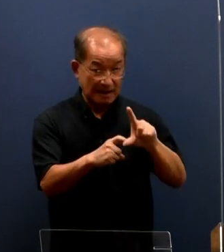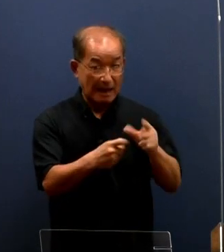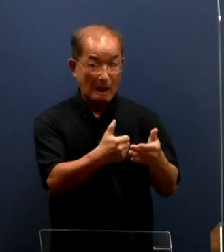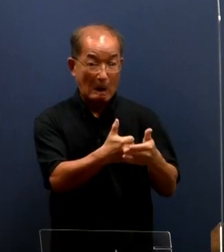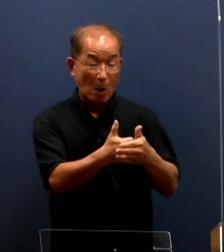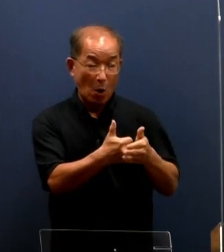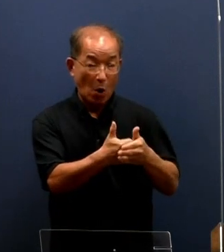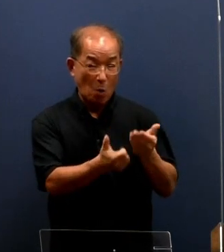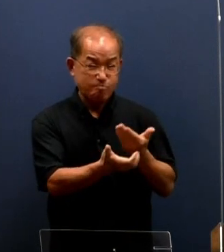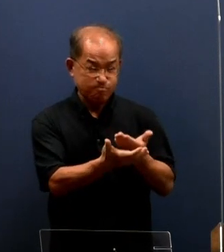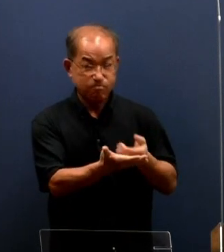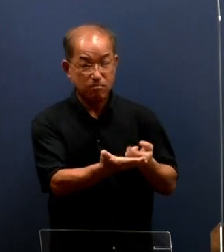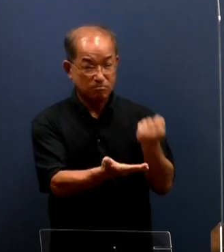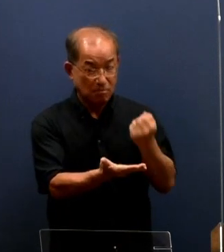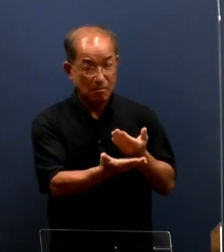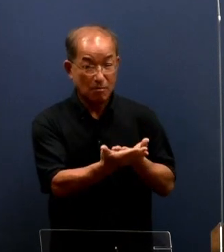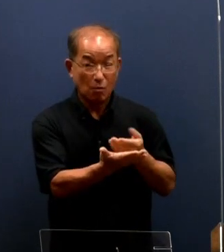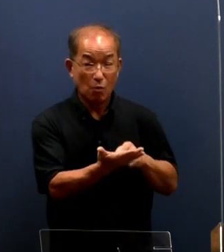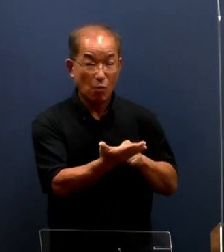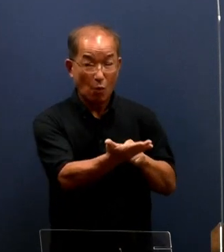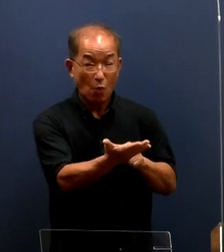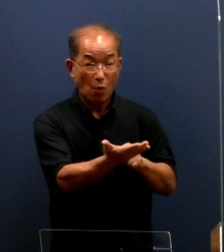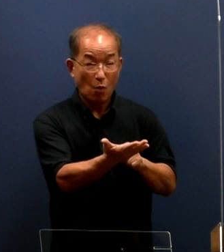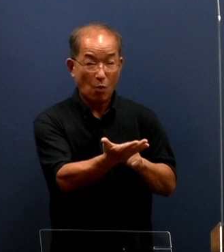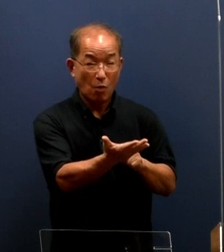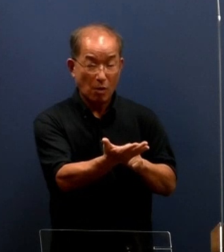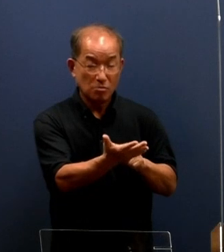強く求めていかなきゃいけないという状況は脱している